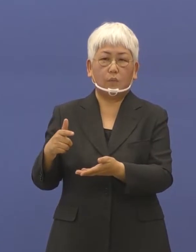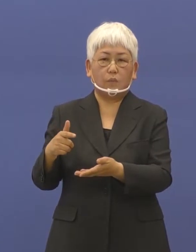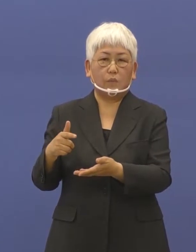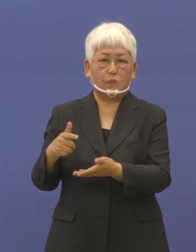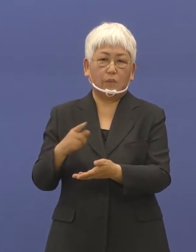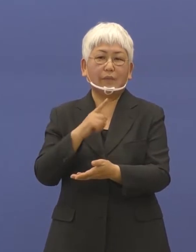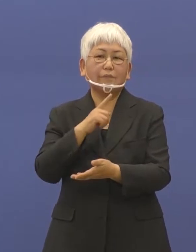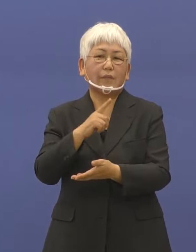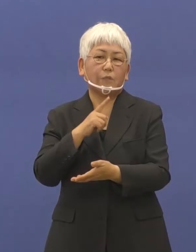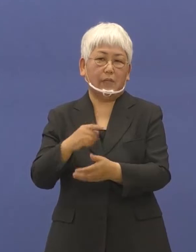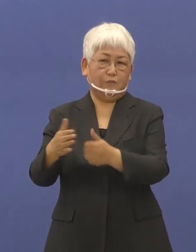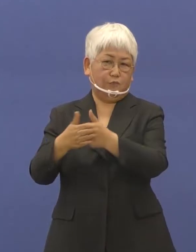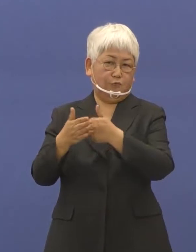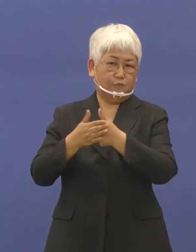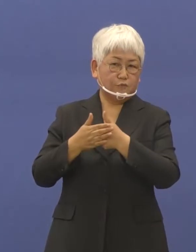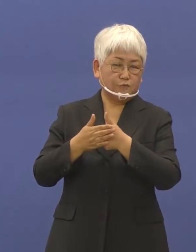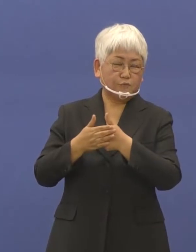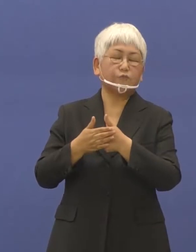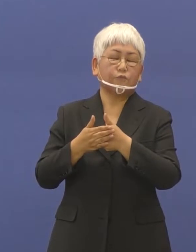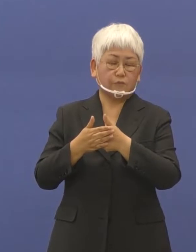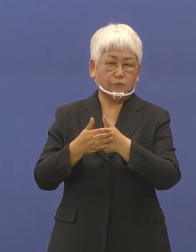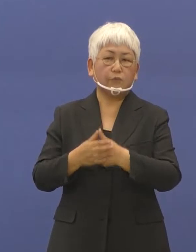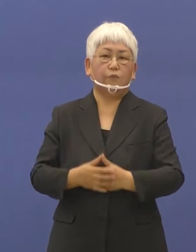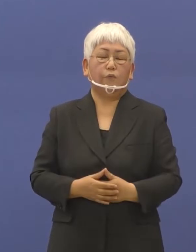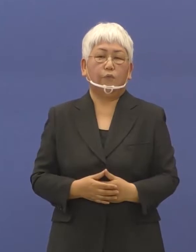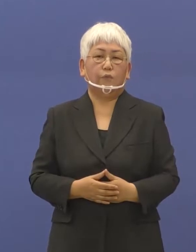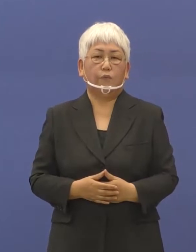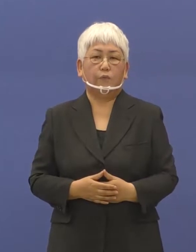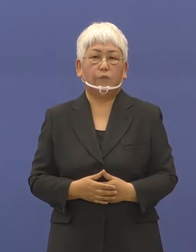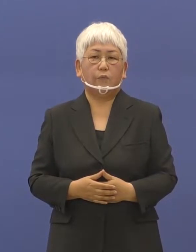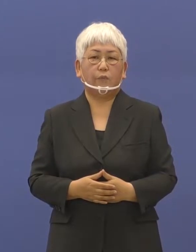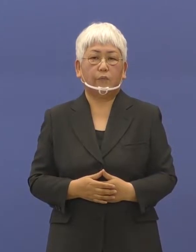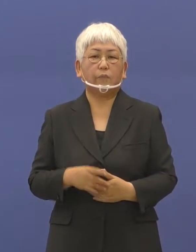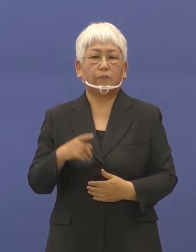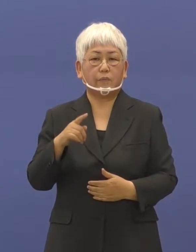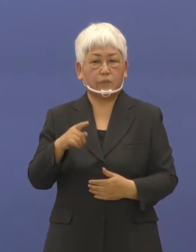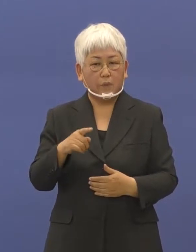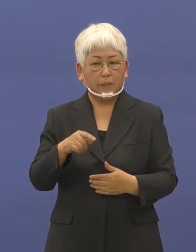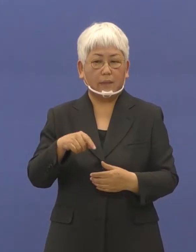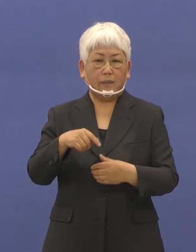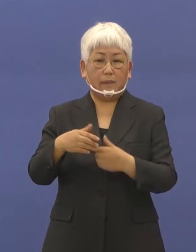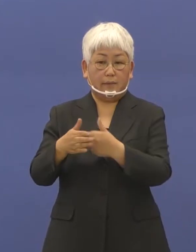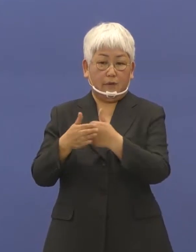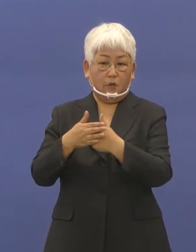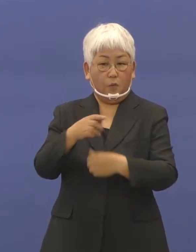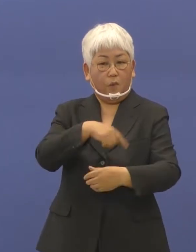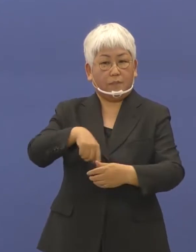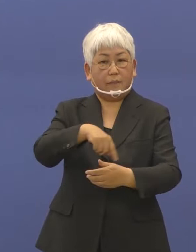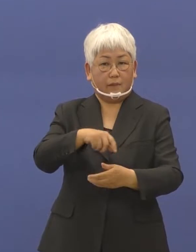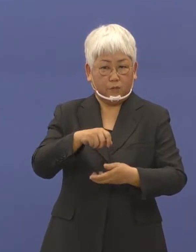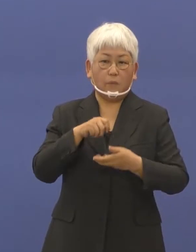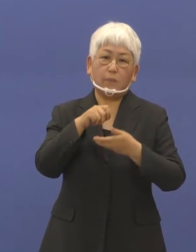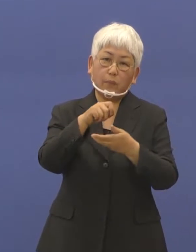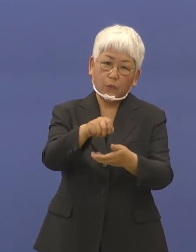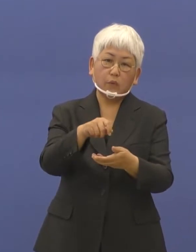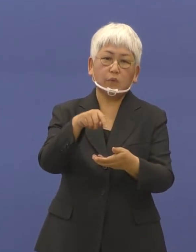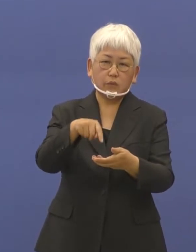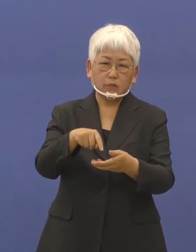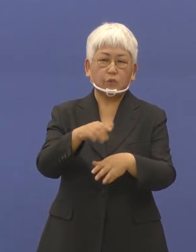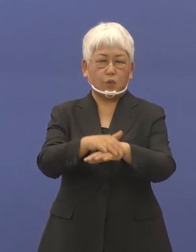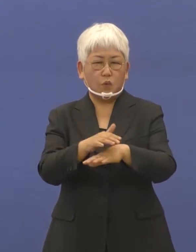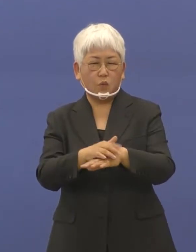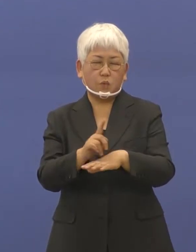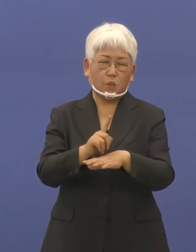助言、これをどういう形で提供していくかということを関係者の皆さん